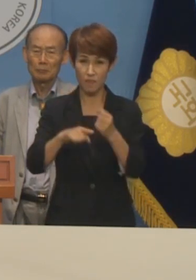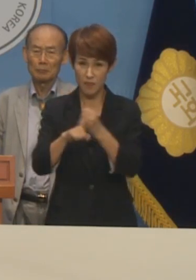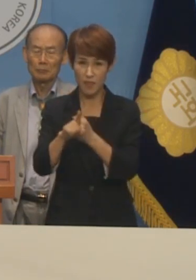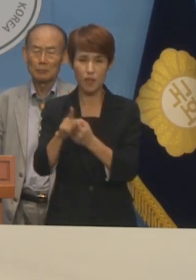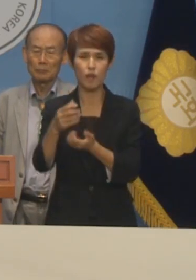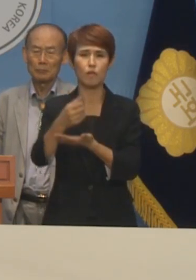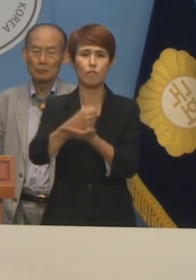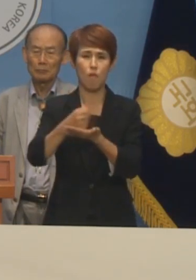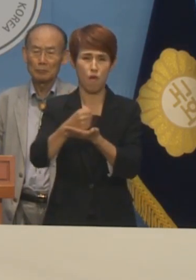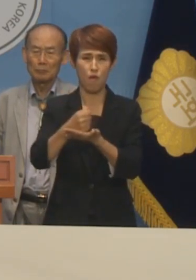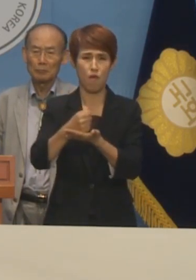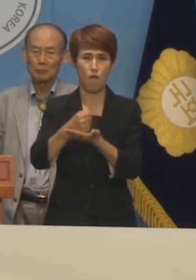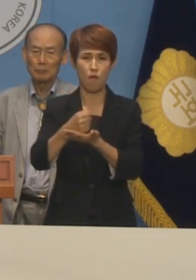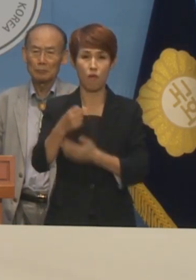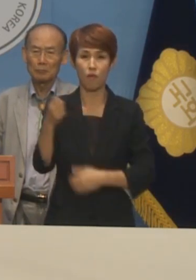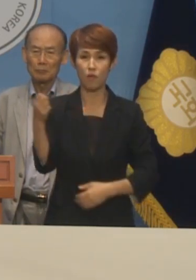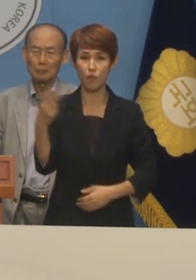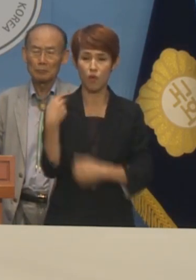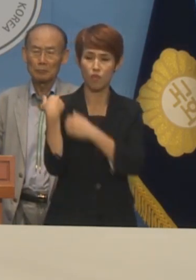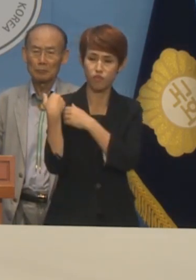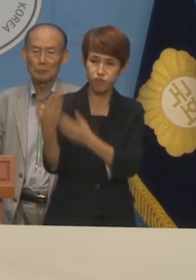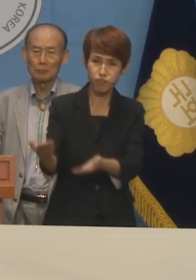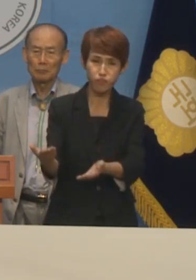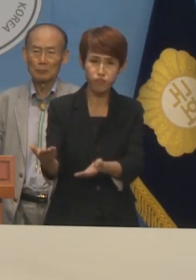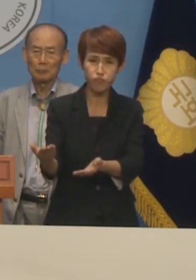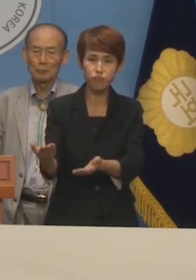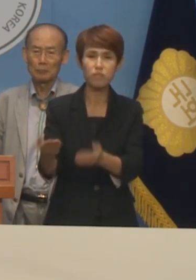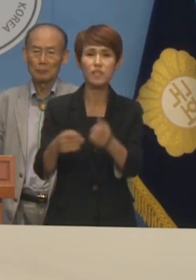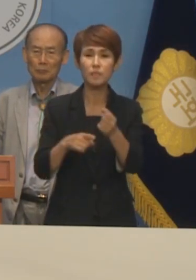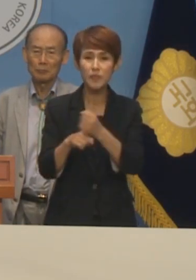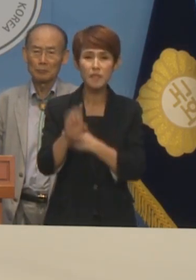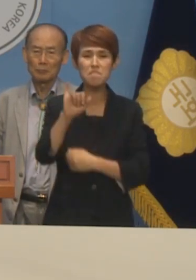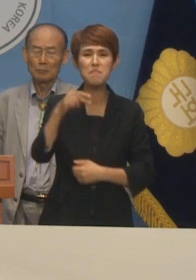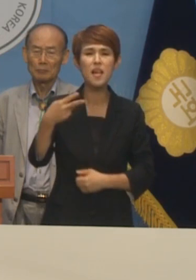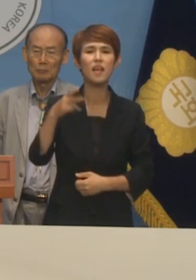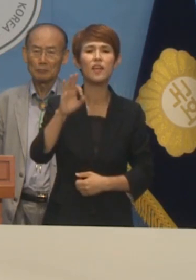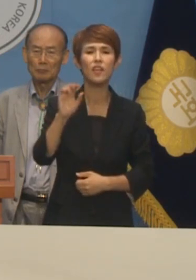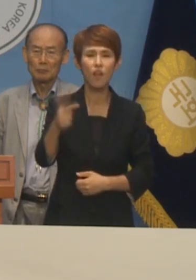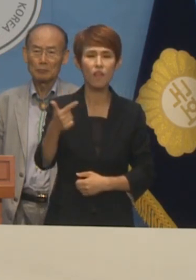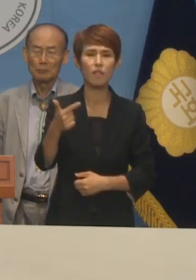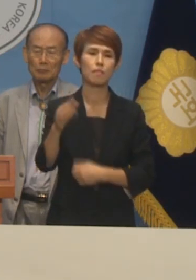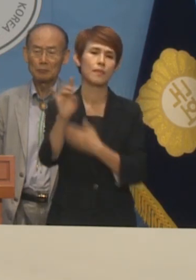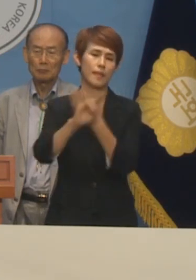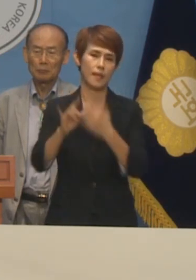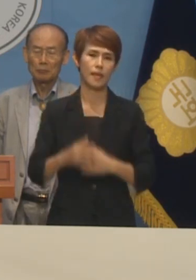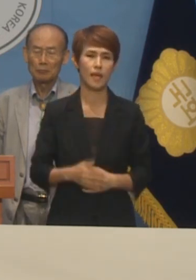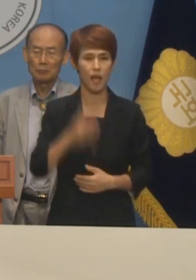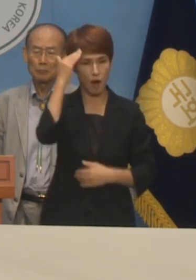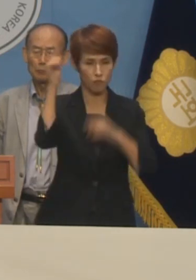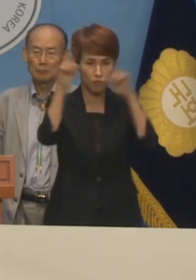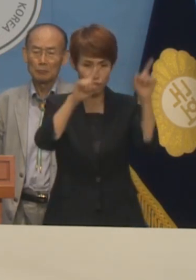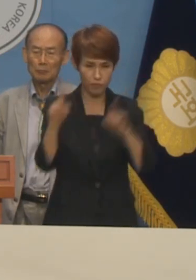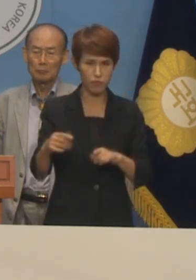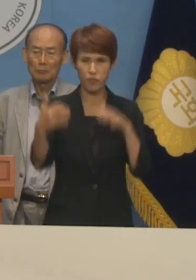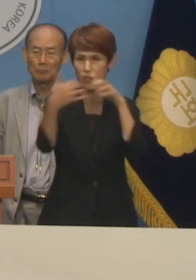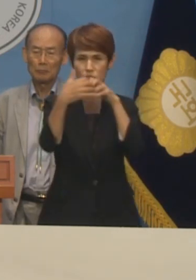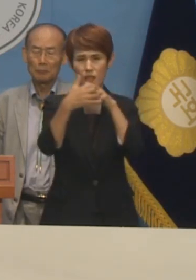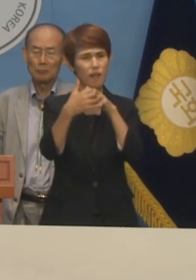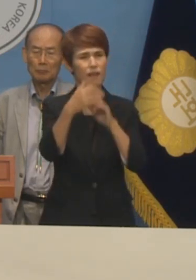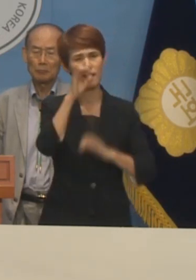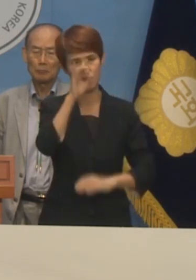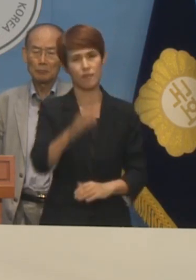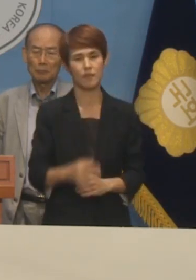운명은 천엠이나 수수방관의 다른 표현이다. 그러므로 한반도에서 전쟁은 반드시 막아야만 하는